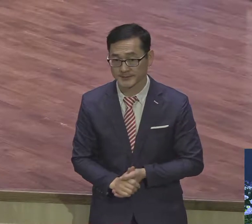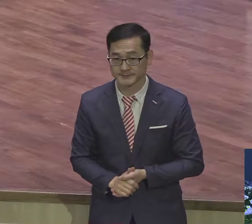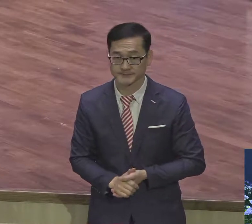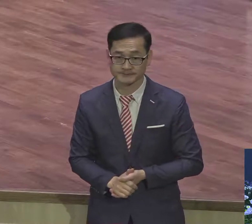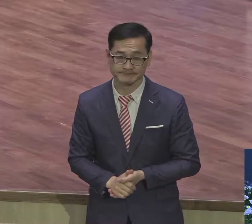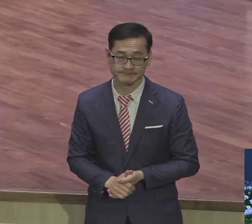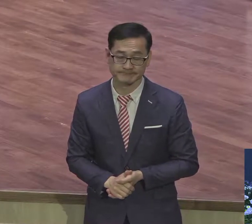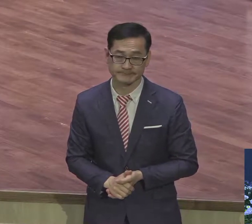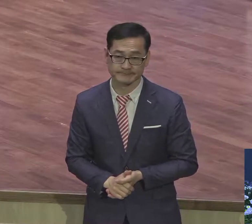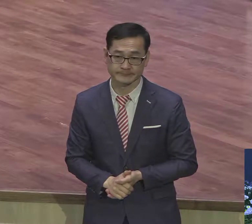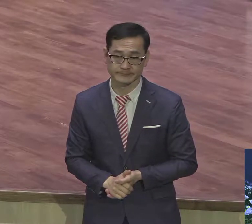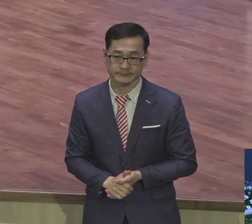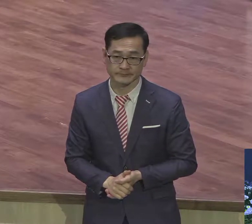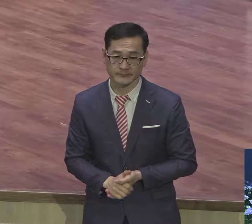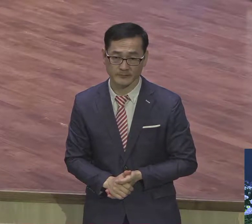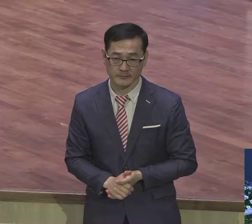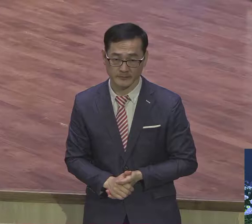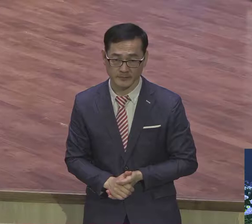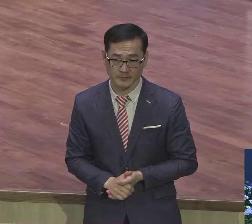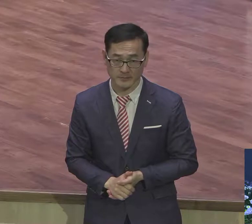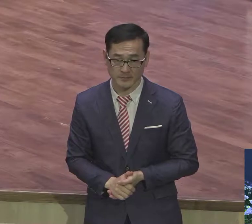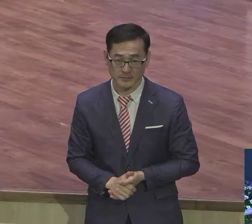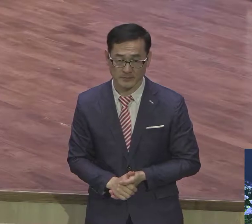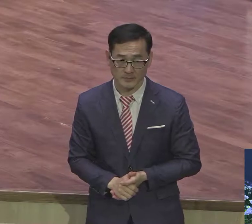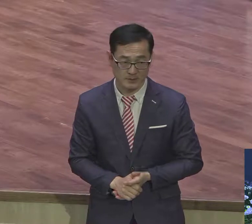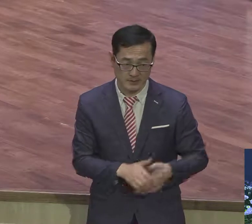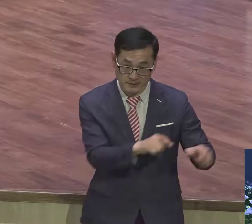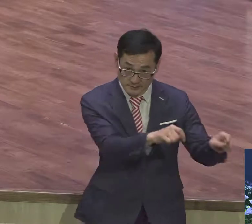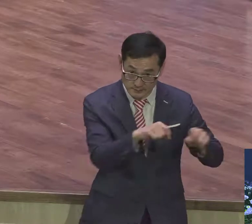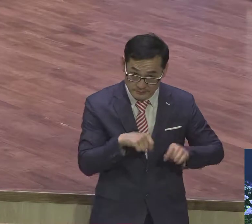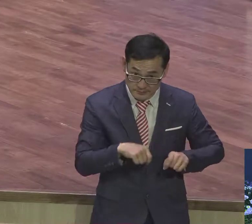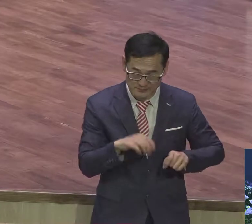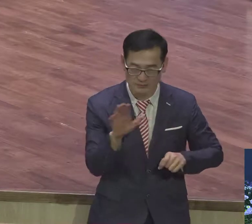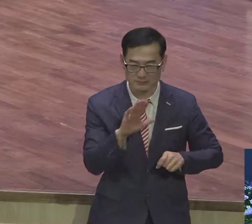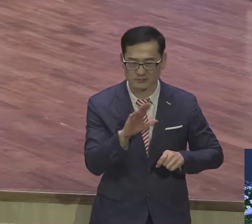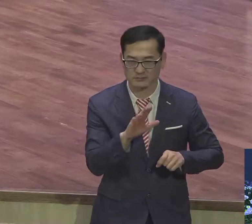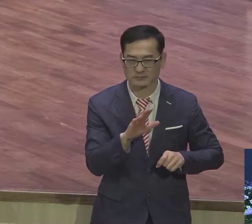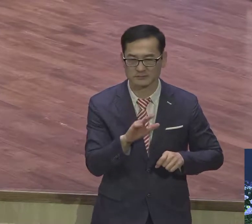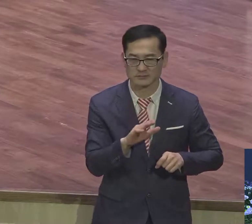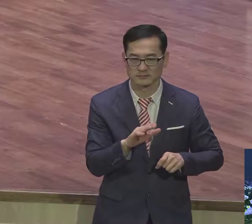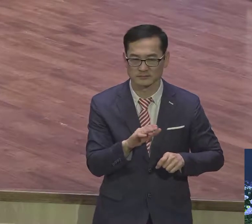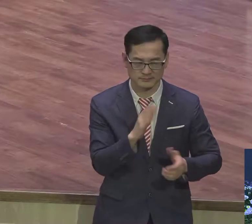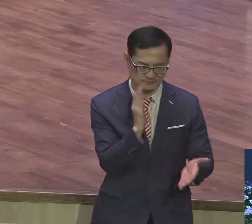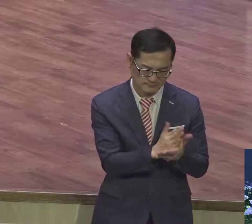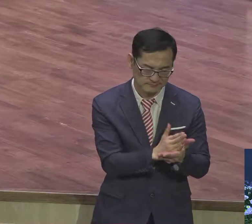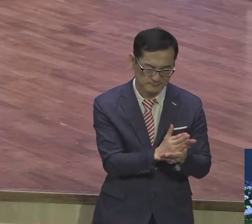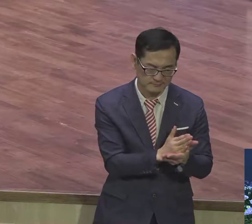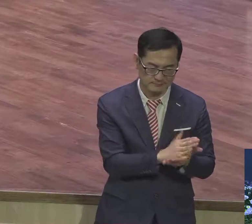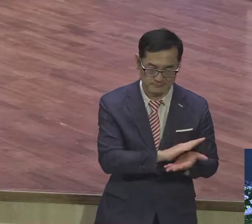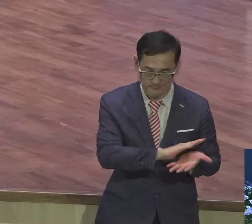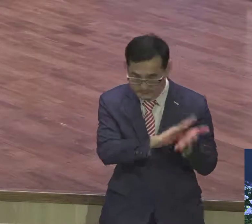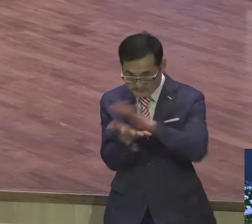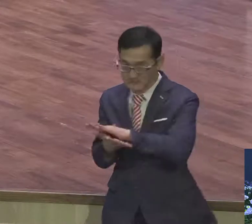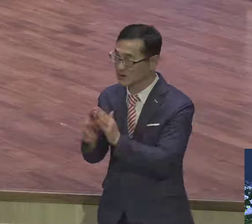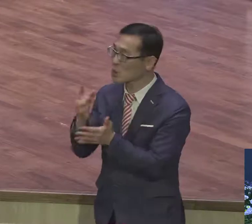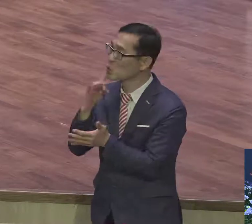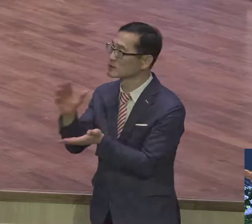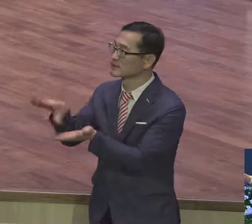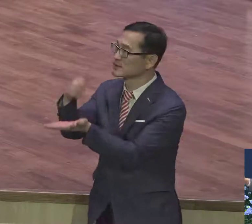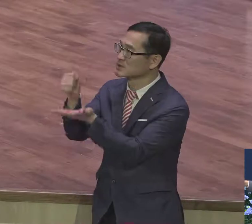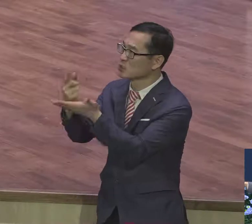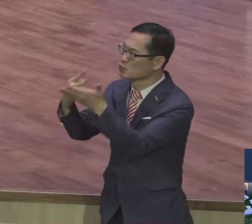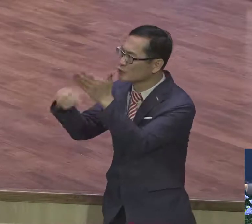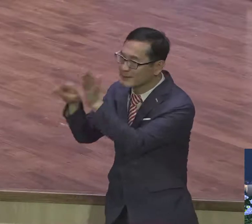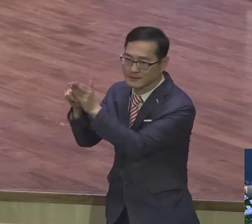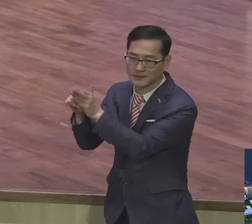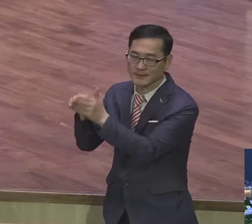우리는 그래서 살면 안 돼요. 빨리 갱신하세요. 빨리 바꾸세요. 오직 그리스도를 위하여 오직